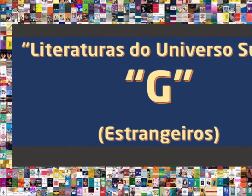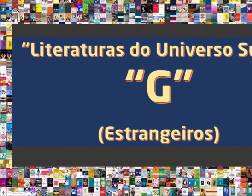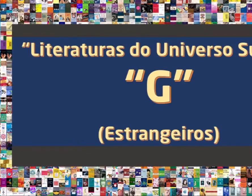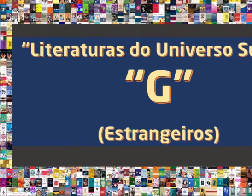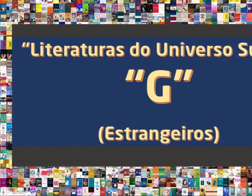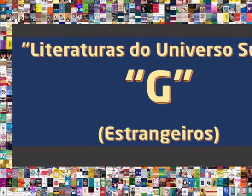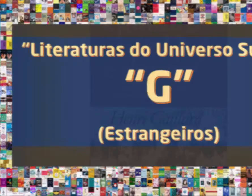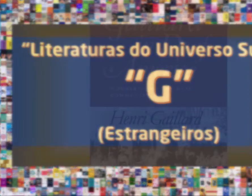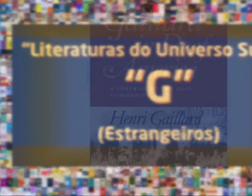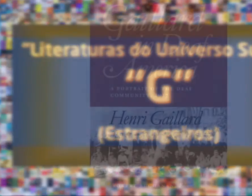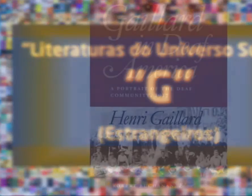Tchau,